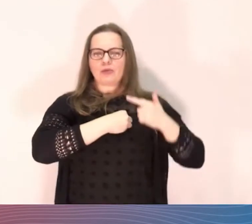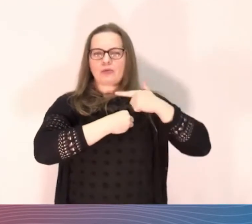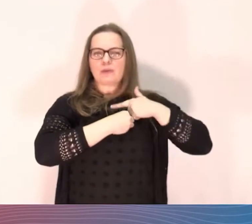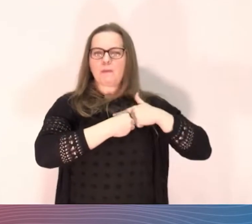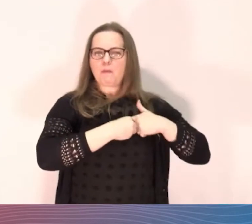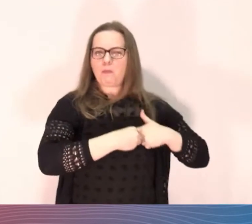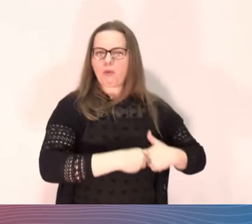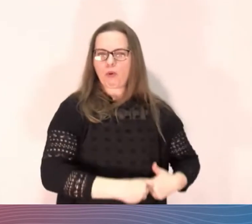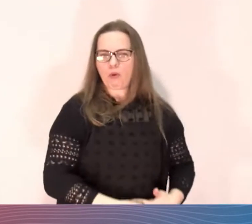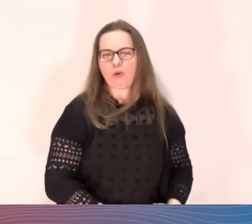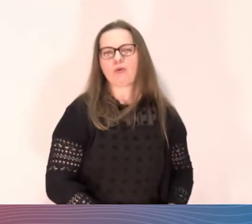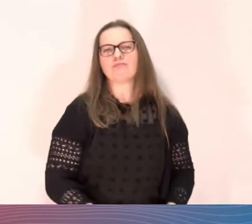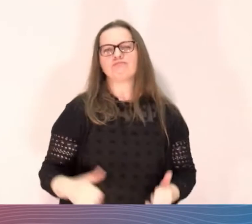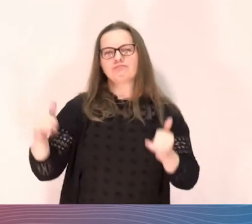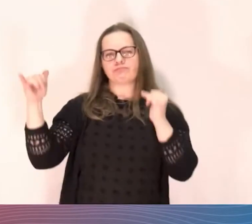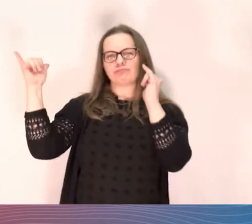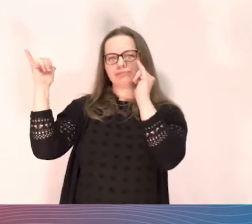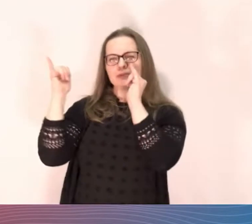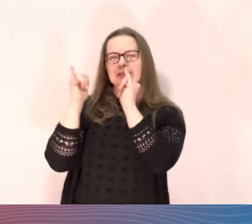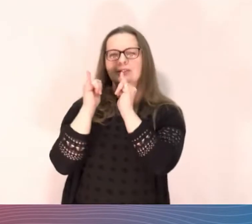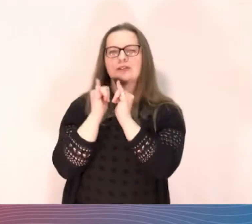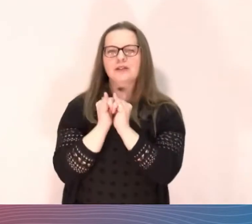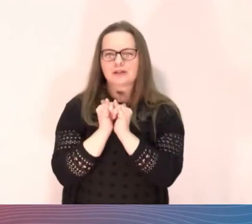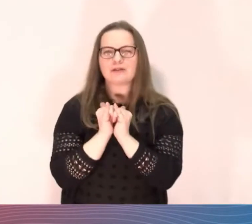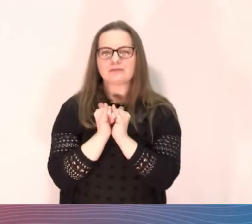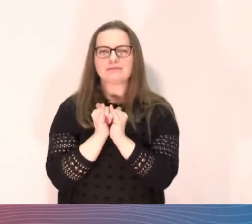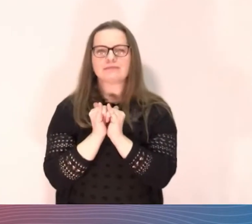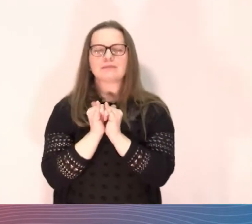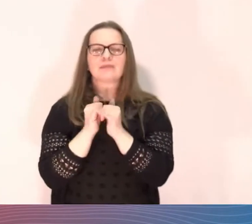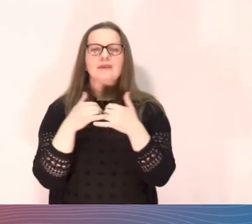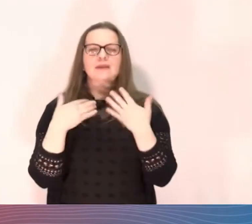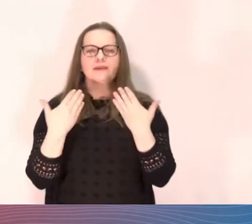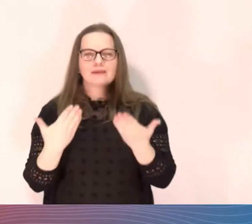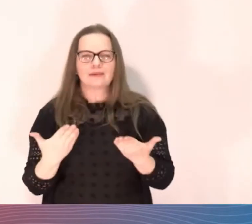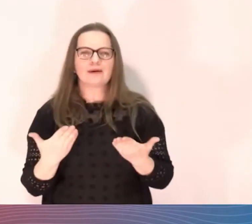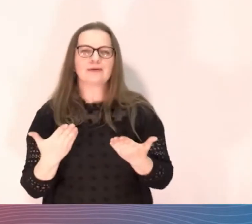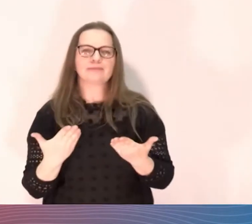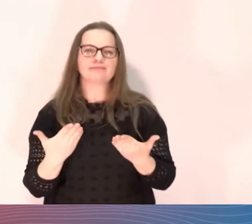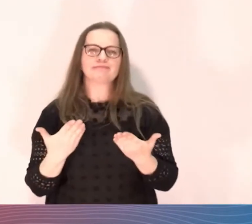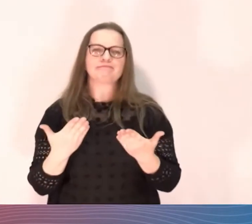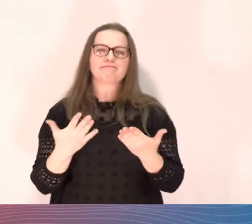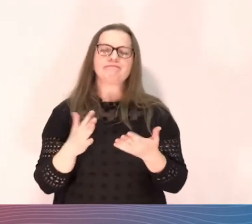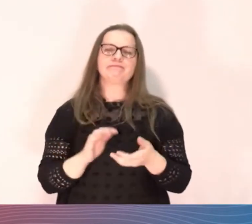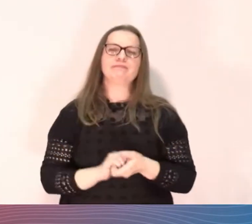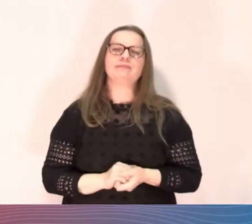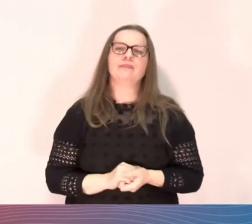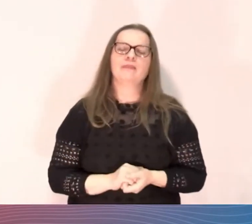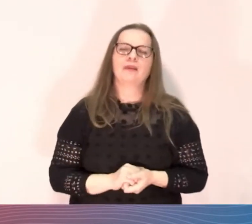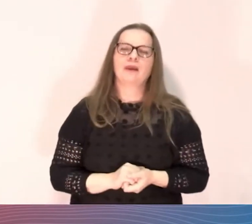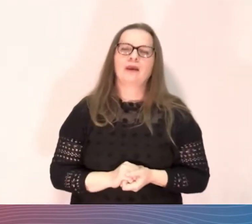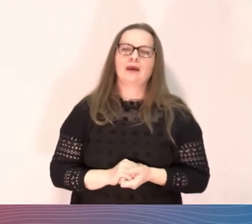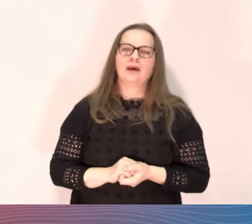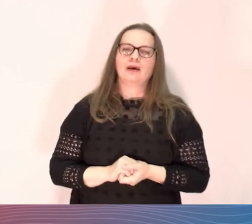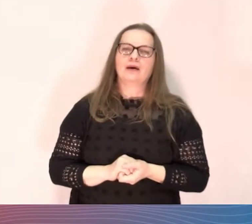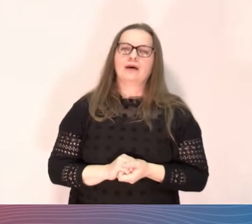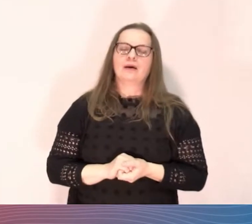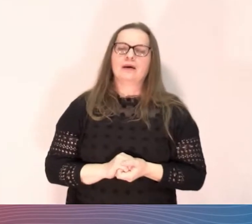fez com que Deus nos redimisse, perdoasse nossos pecados e